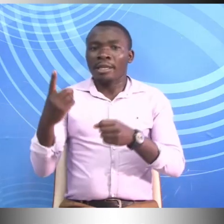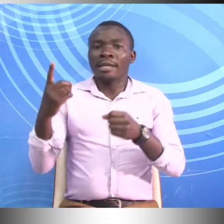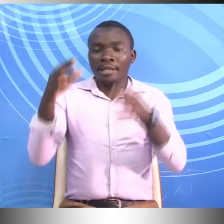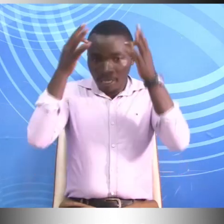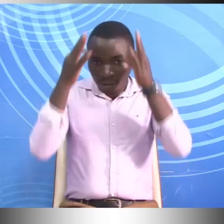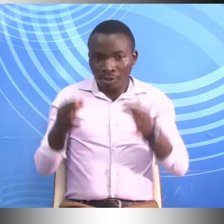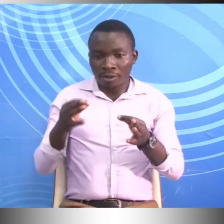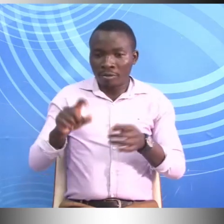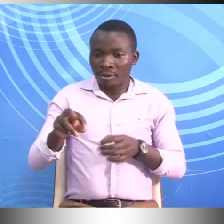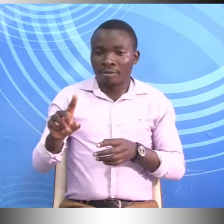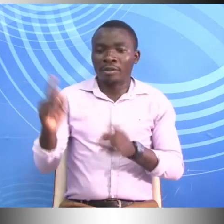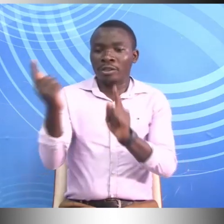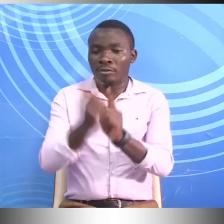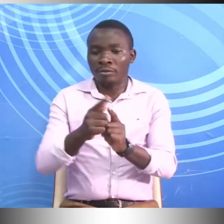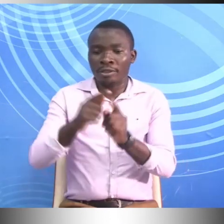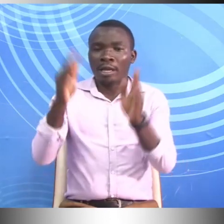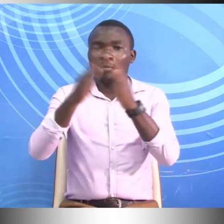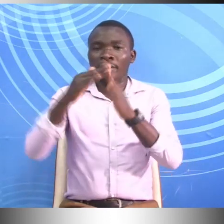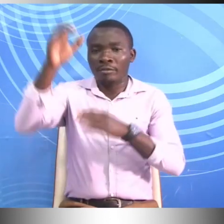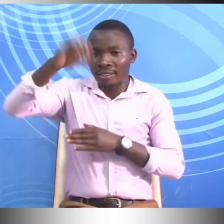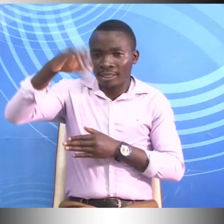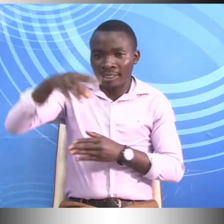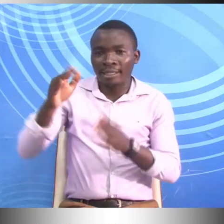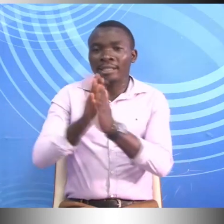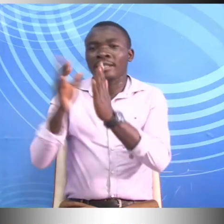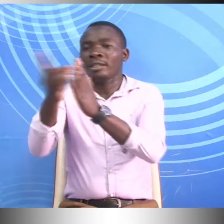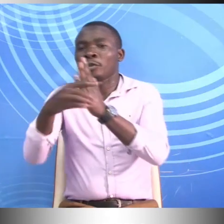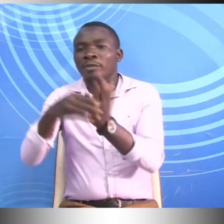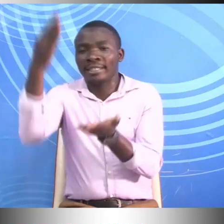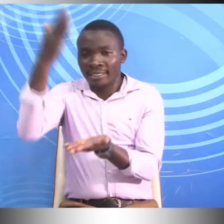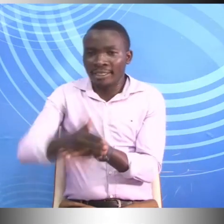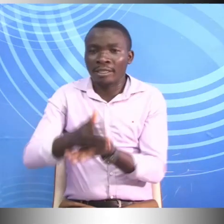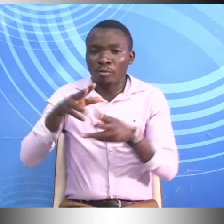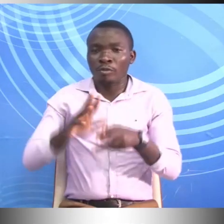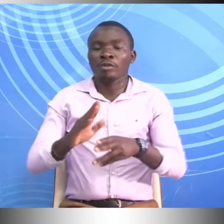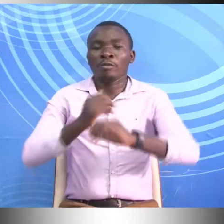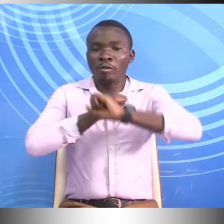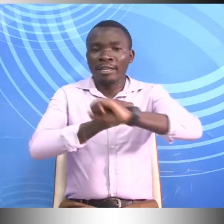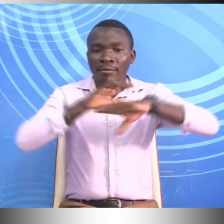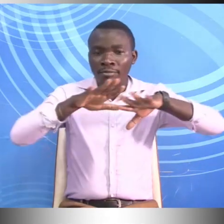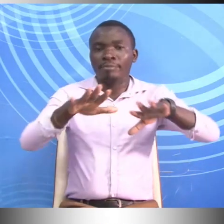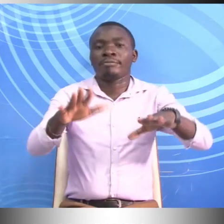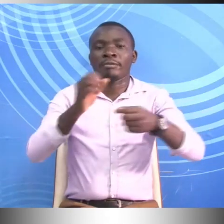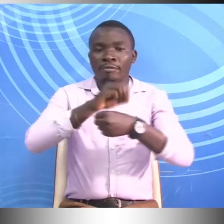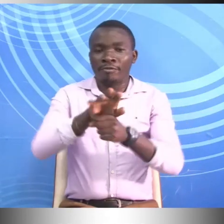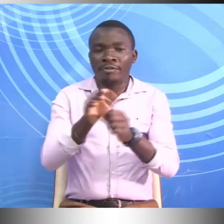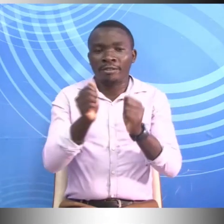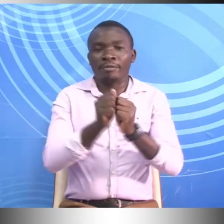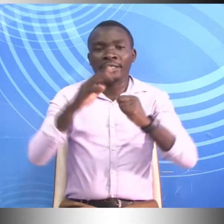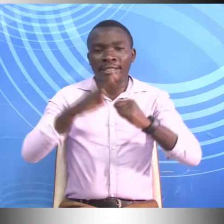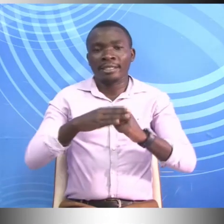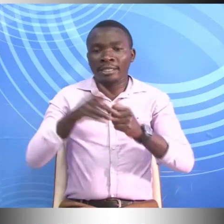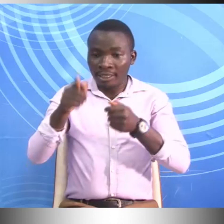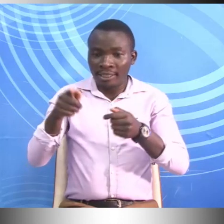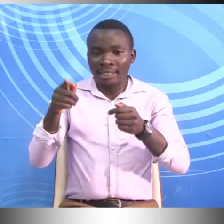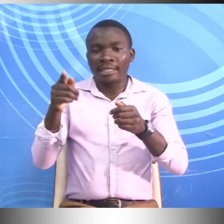ingendo zihuza umujyi wa Kigali n'uturere zihagaritswe mu rwego rwo kwirinda ikwirakwira ry'icyorezo cya COVID-19. Iyi